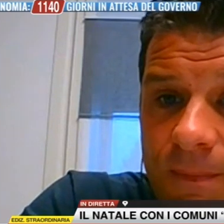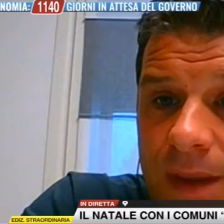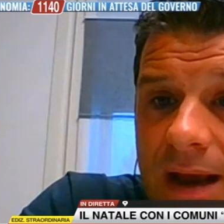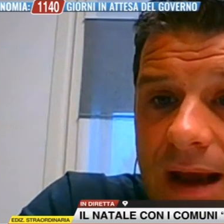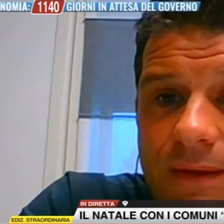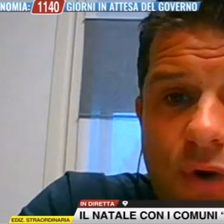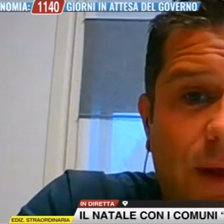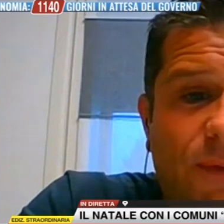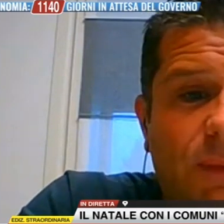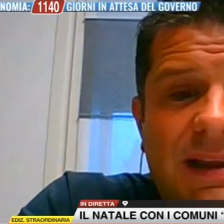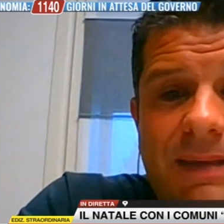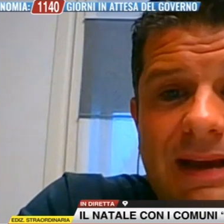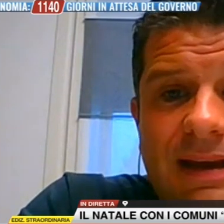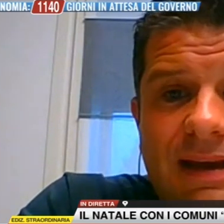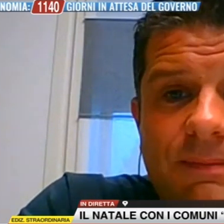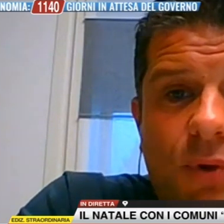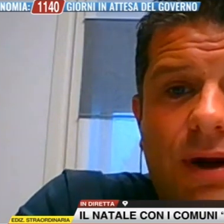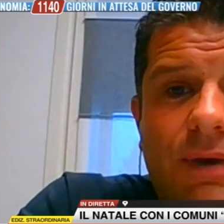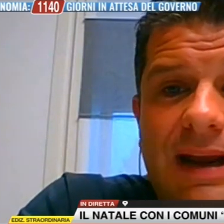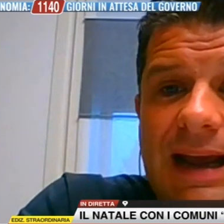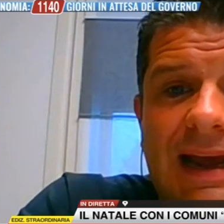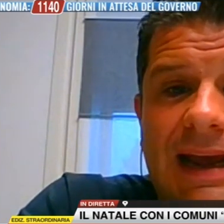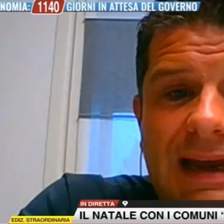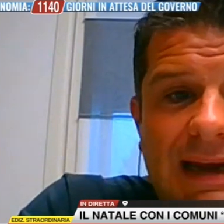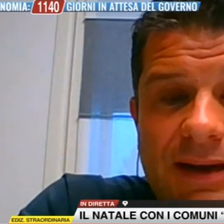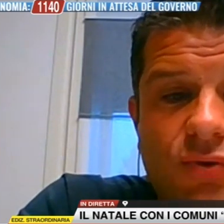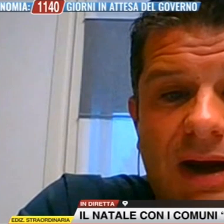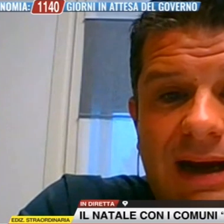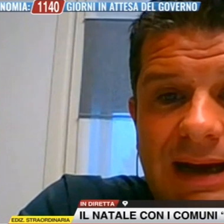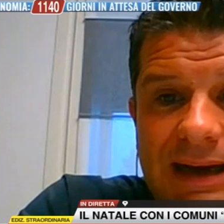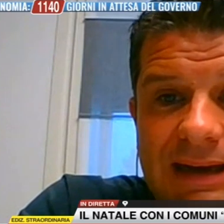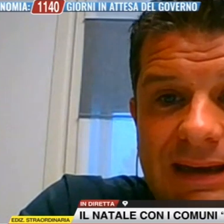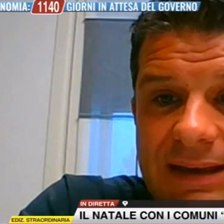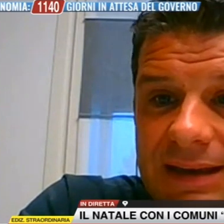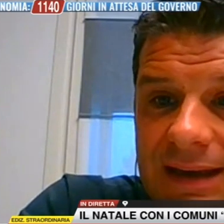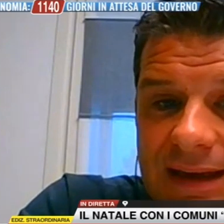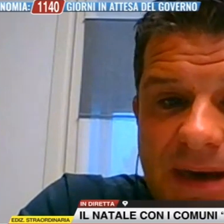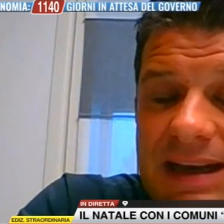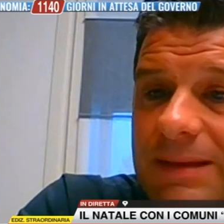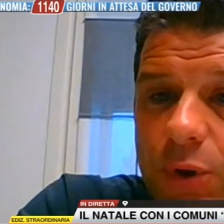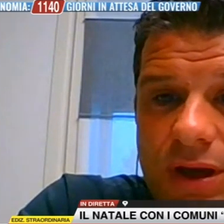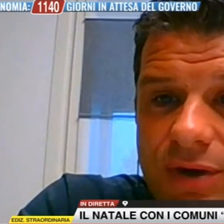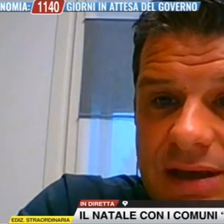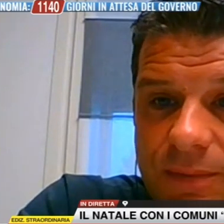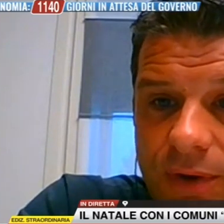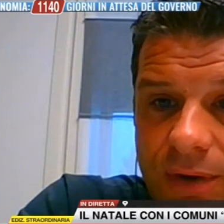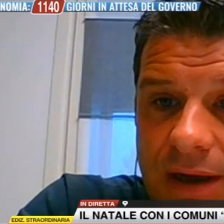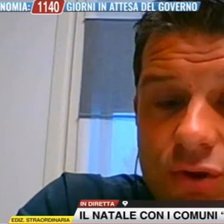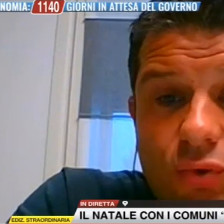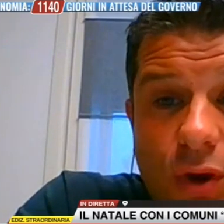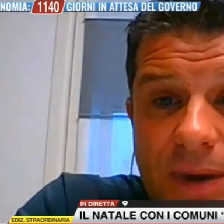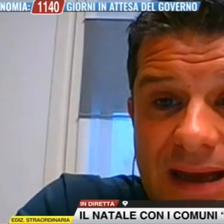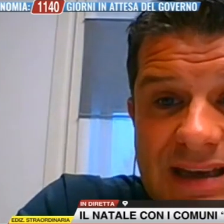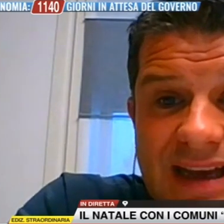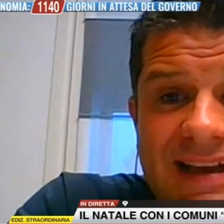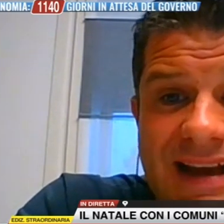regno vuole fondamentalmente imporre quella che è la sua mania di protagonismo su